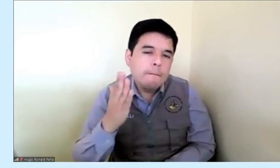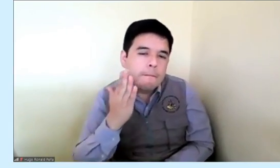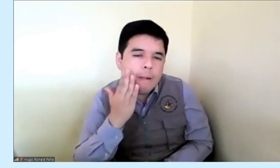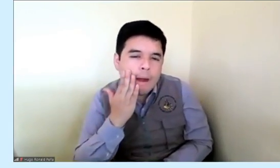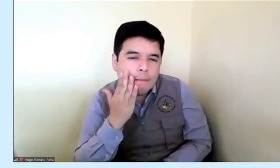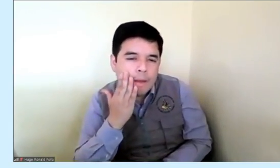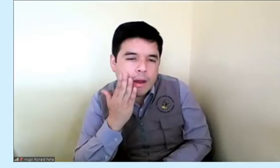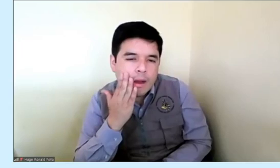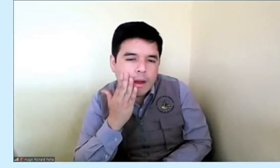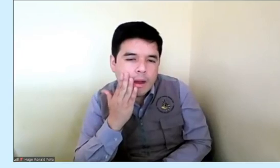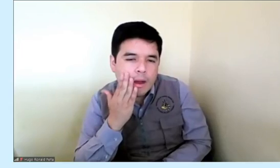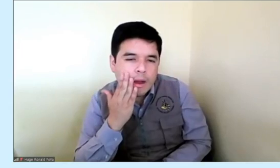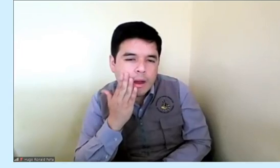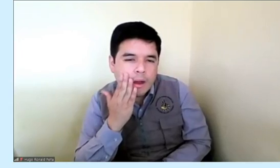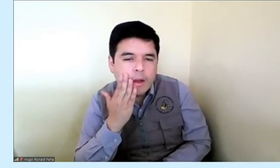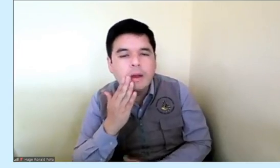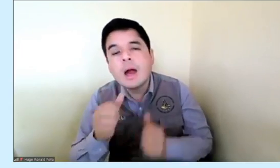Papá, la seña de familia, papá, mamá,